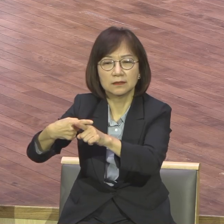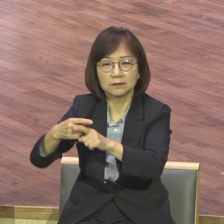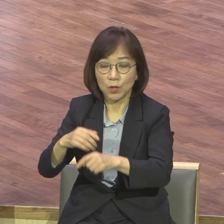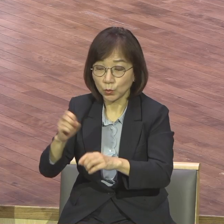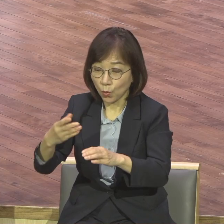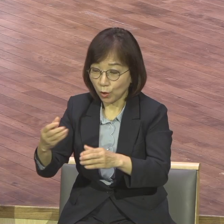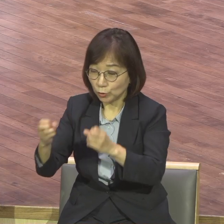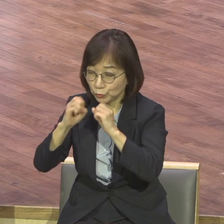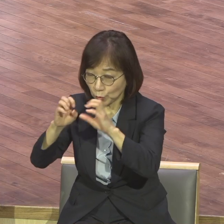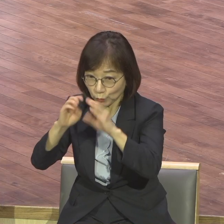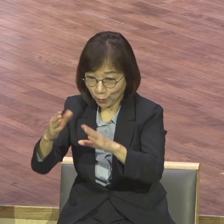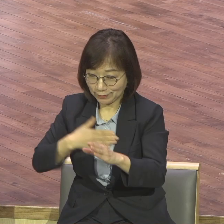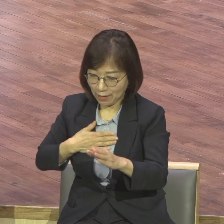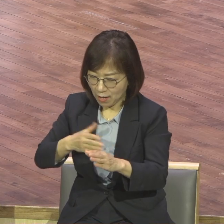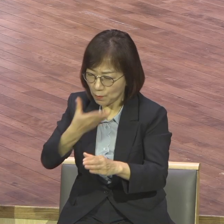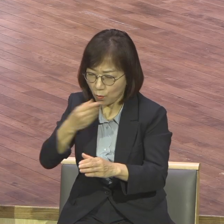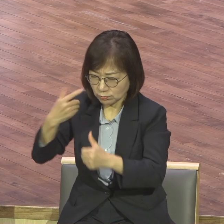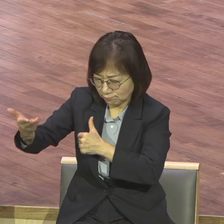졌다.